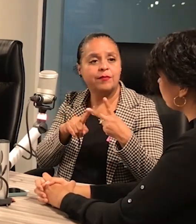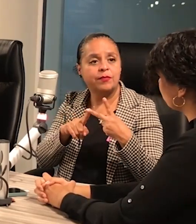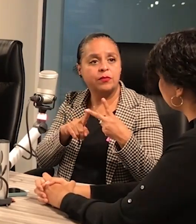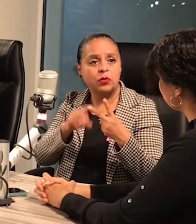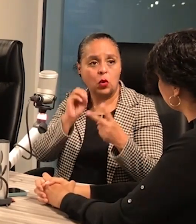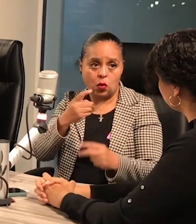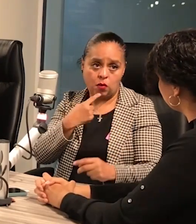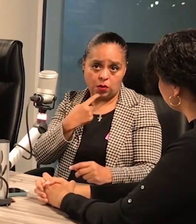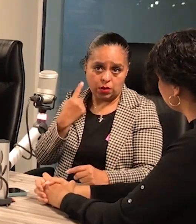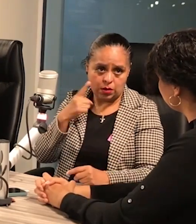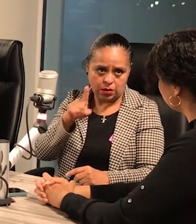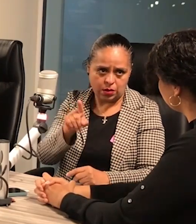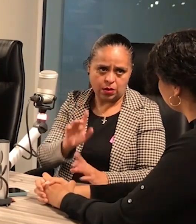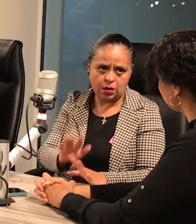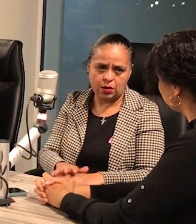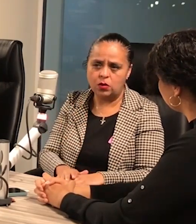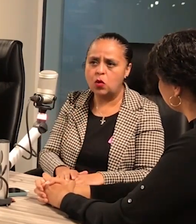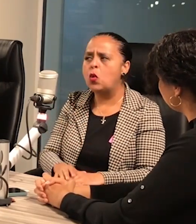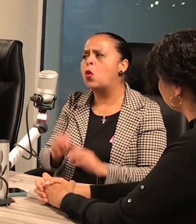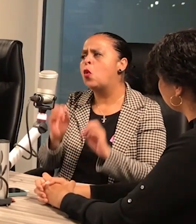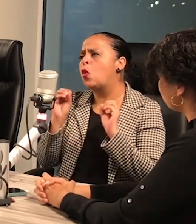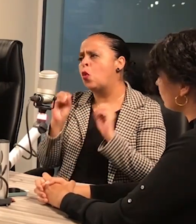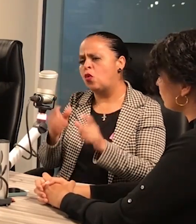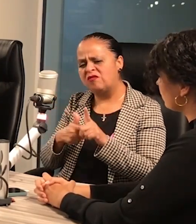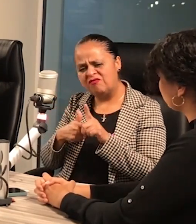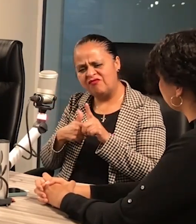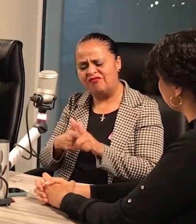queja, o avanzar y buscar